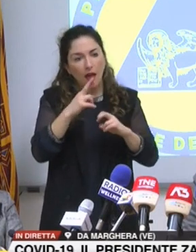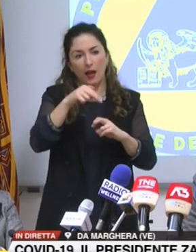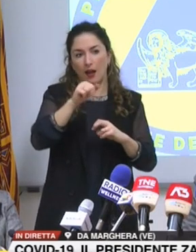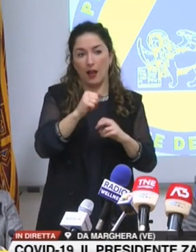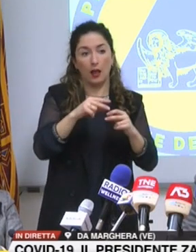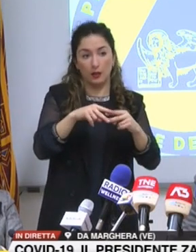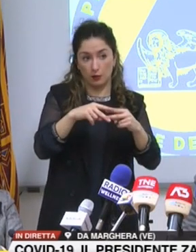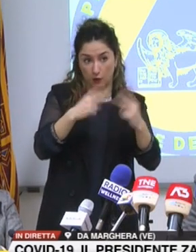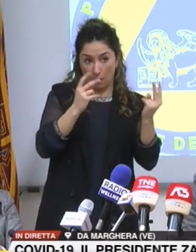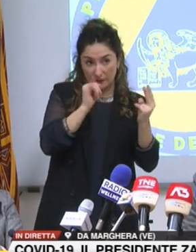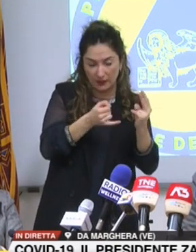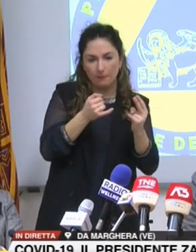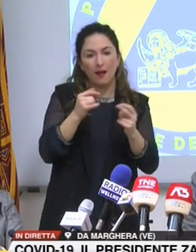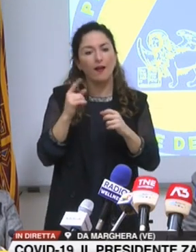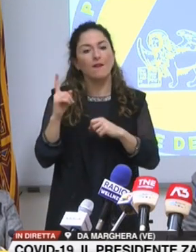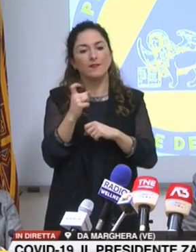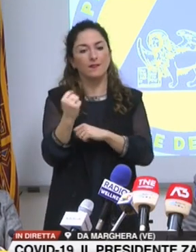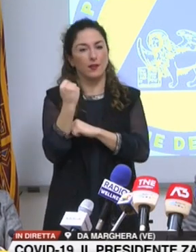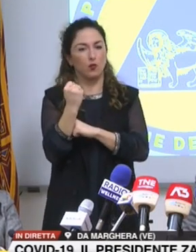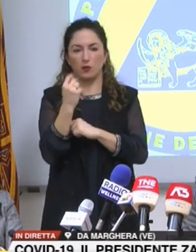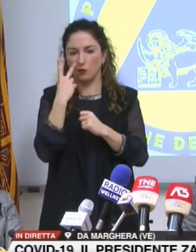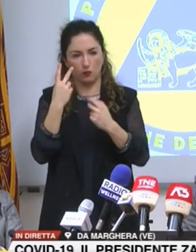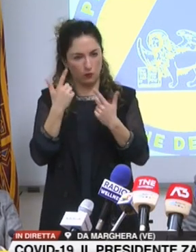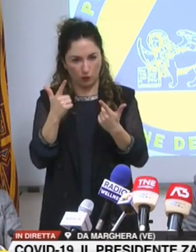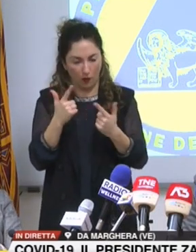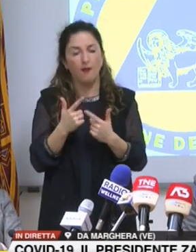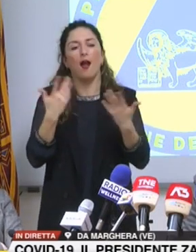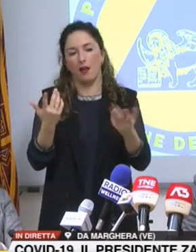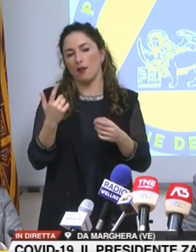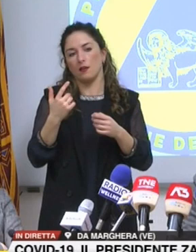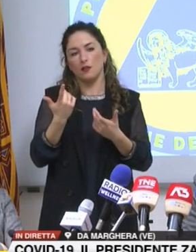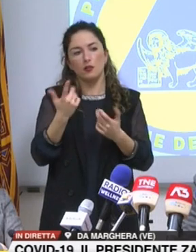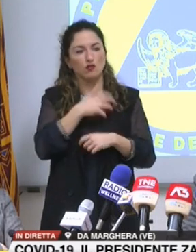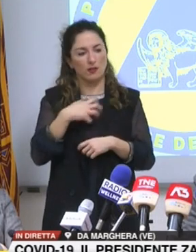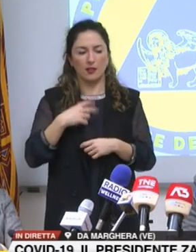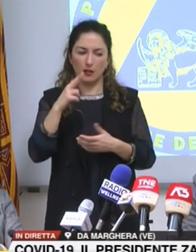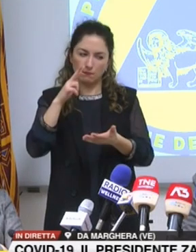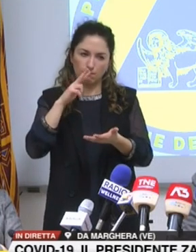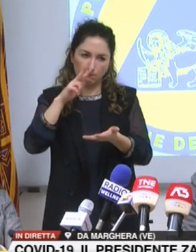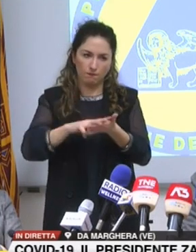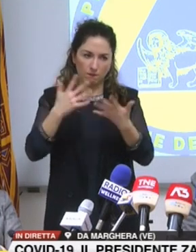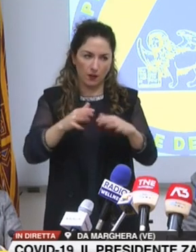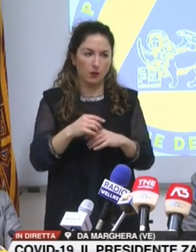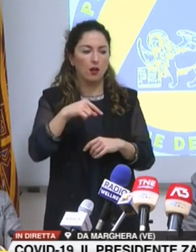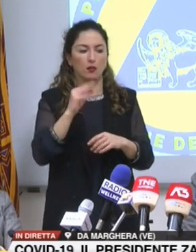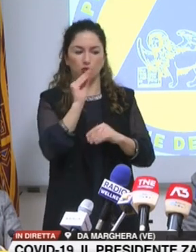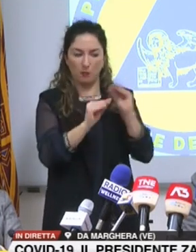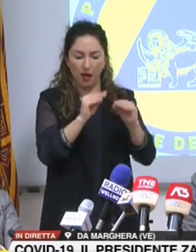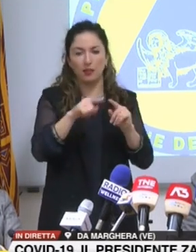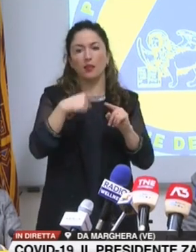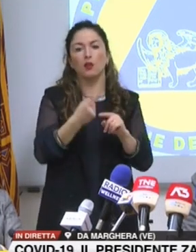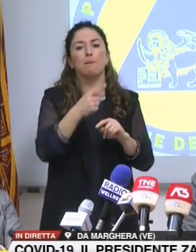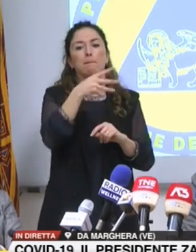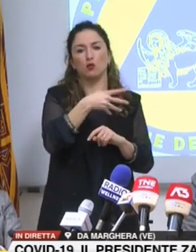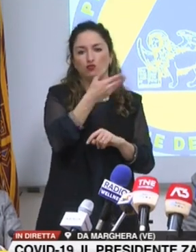trova la virulenza. Oggi la letteratura scientifica ha confermato questo. Passate la parola per domande e poi al dottor Mongillo.